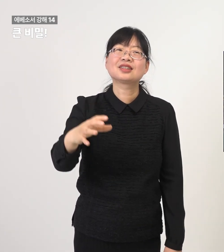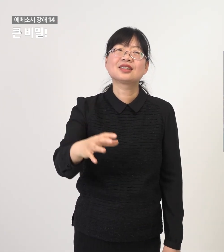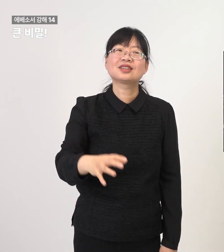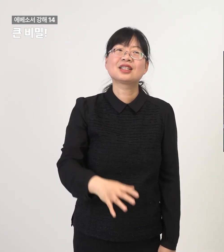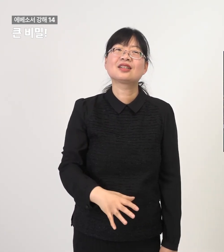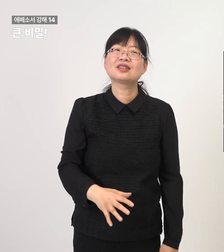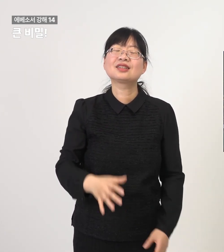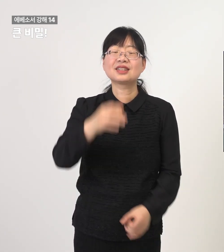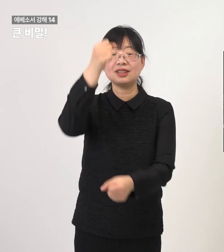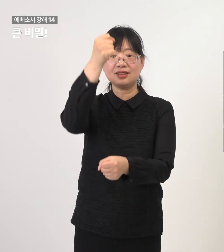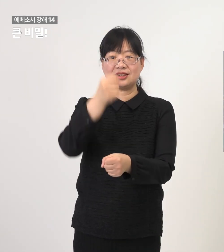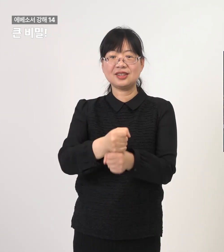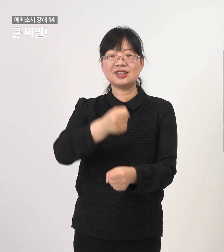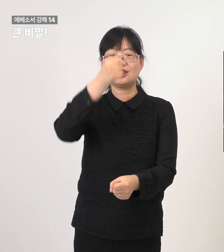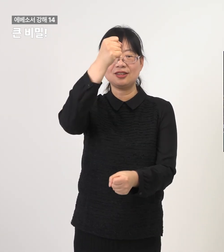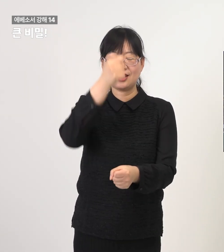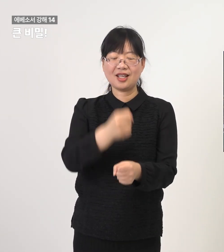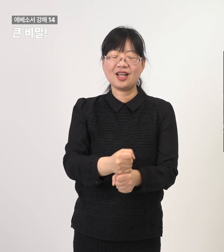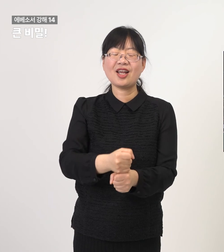주신